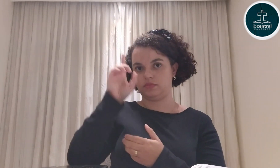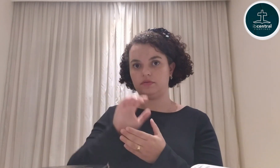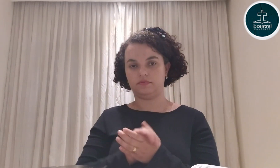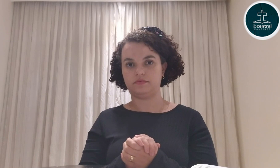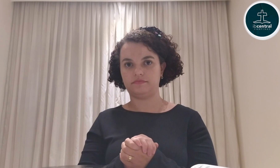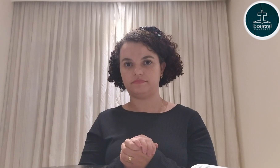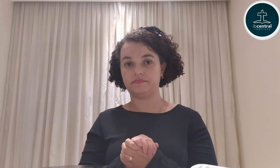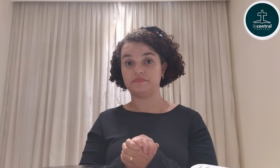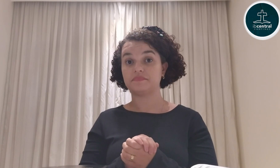Senhor.